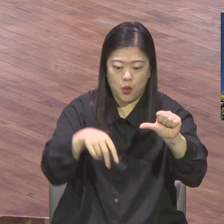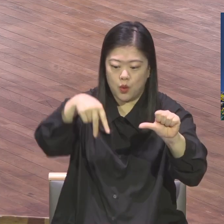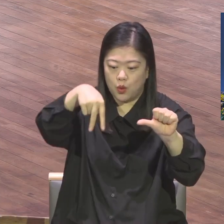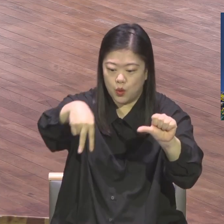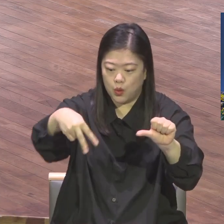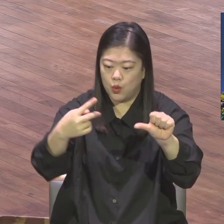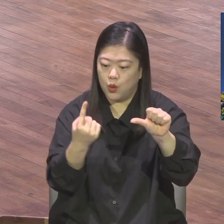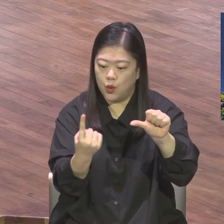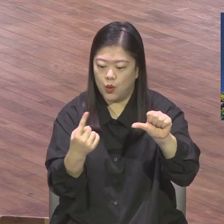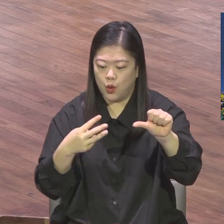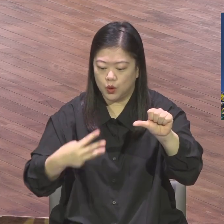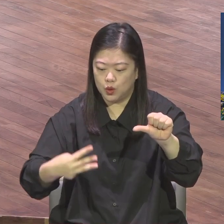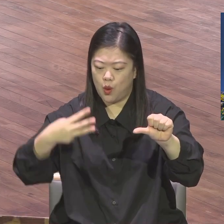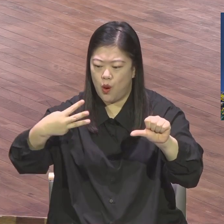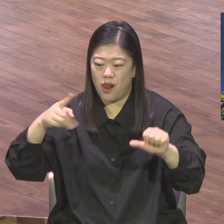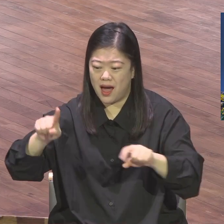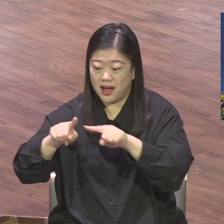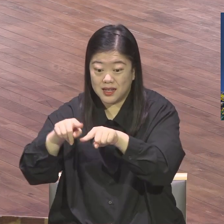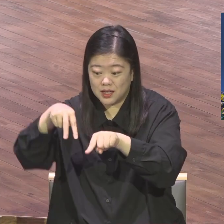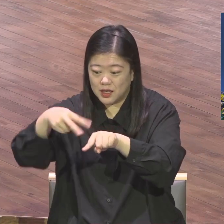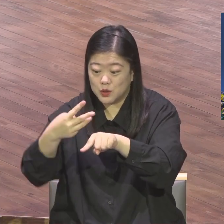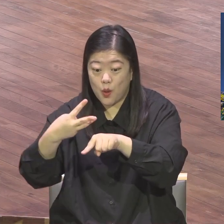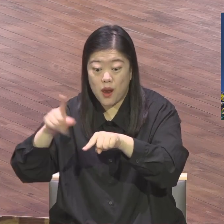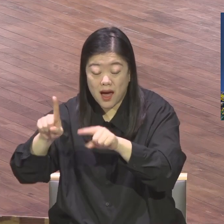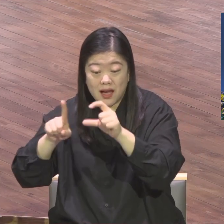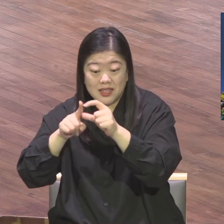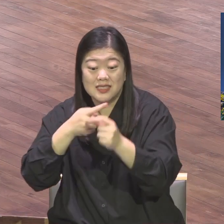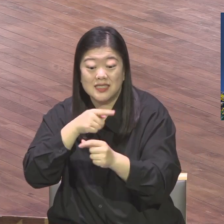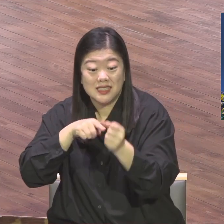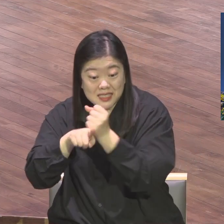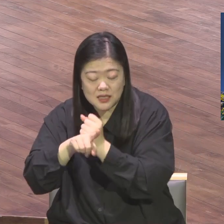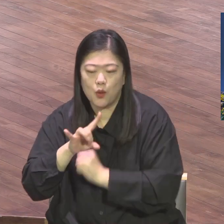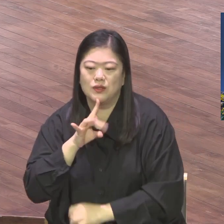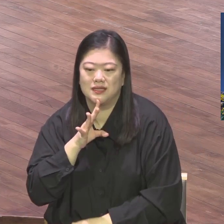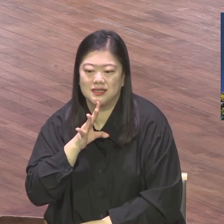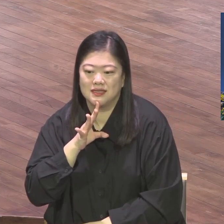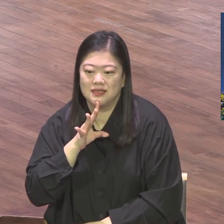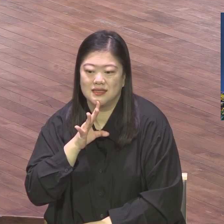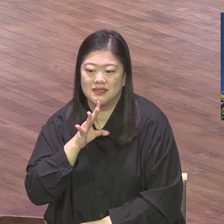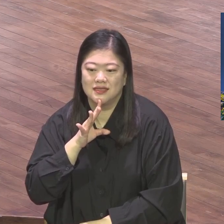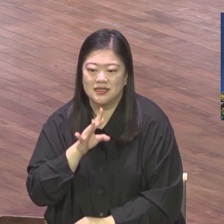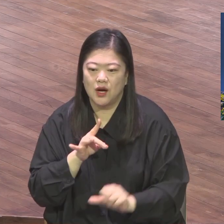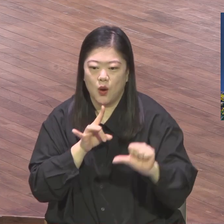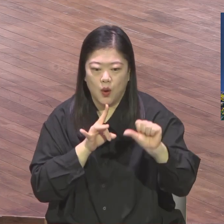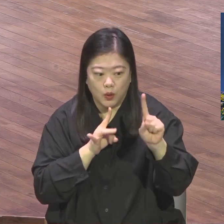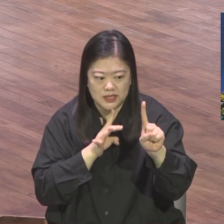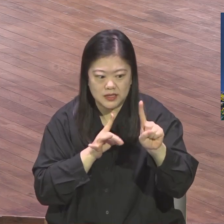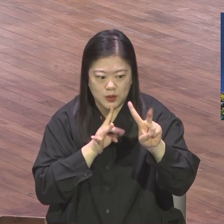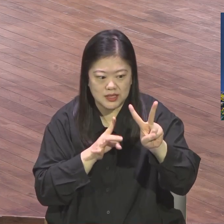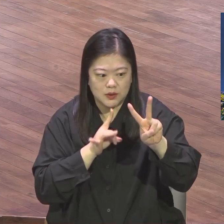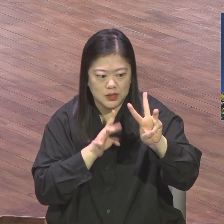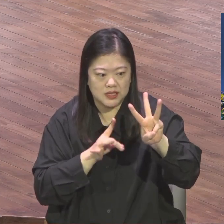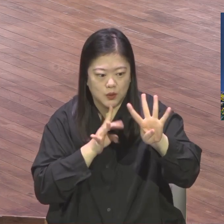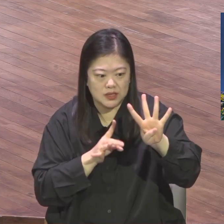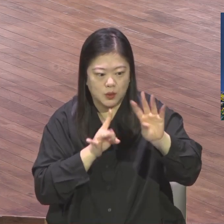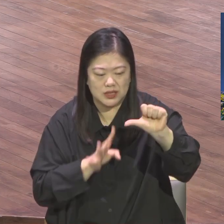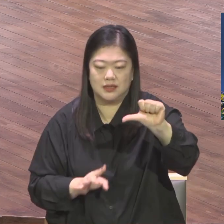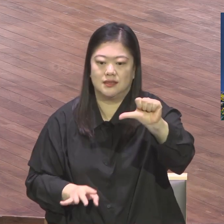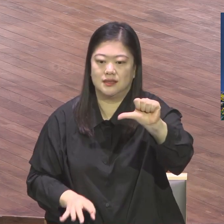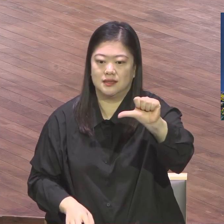지금도 수백 년이지만 지금도 이 영적 진리는 변함없이 종교 개혁의 기치를 들었던 다섯